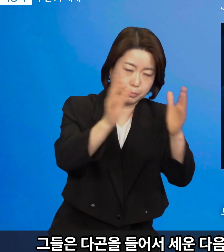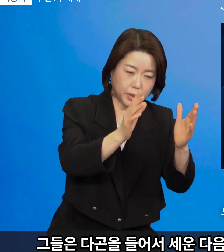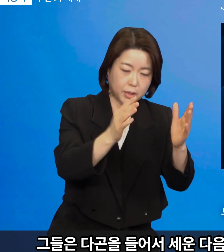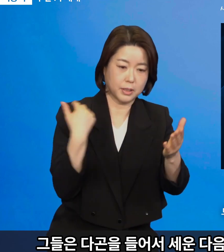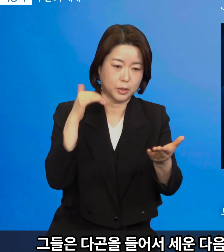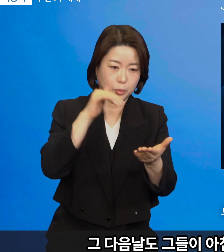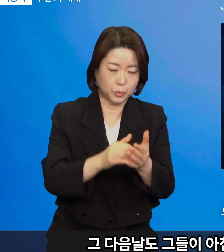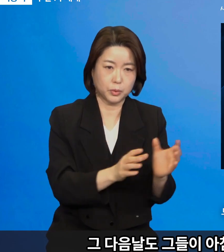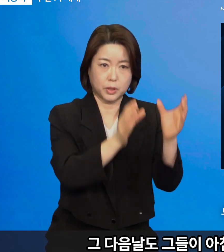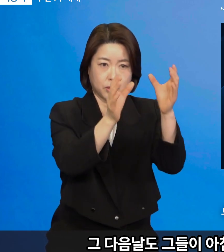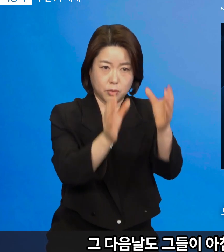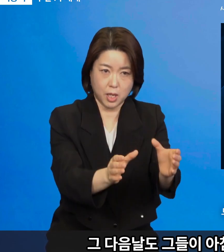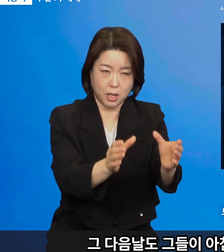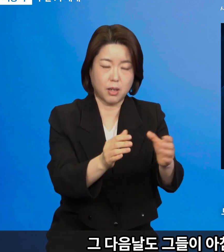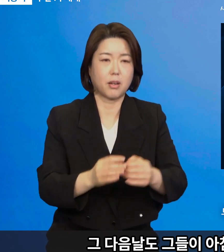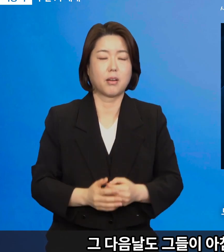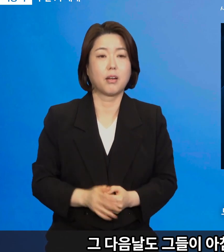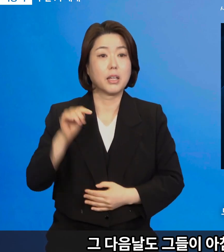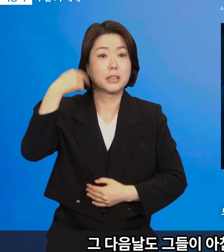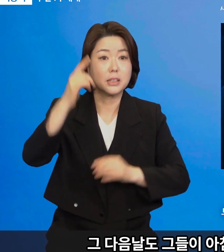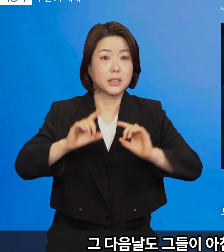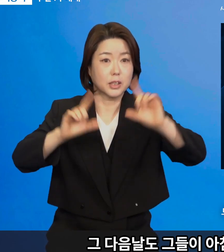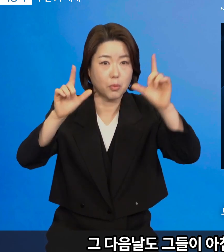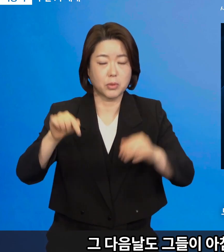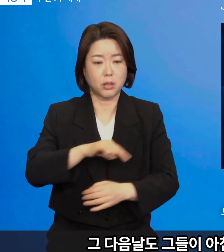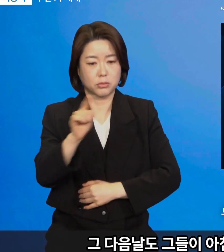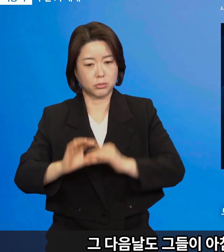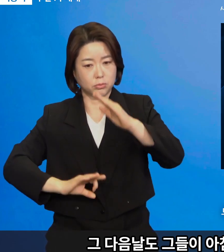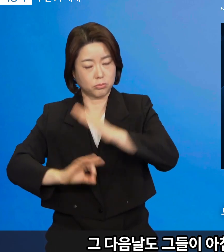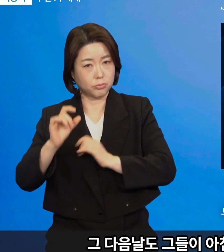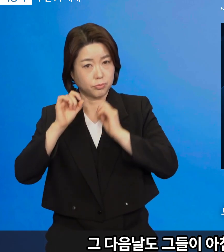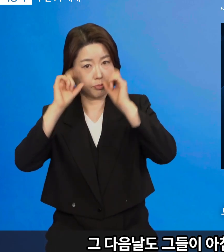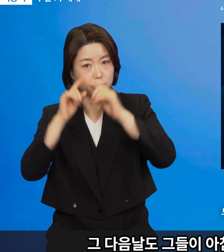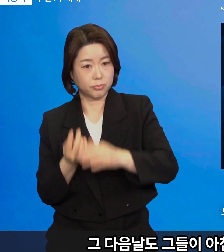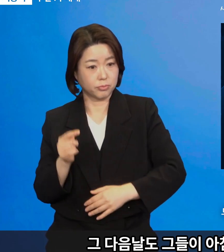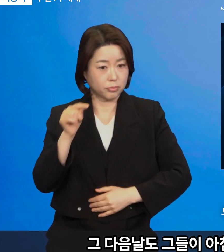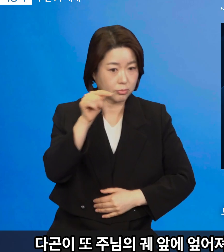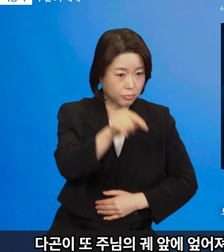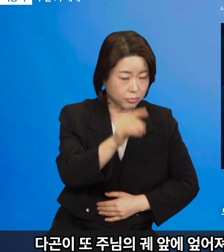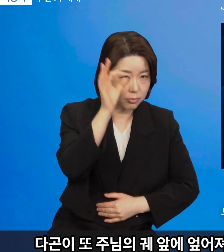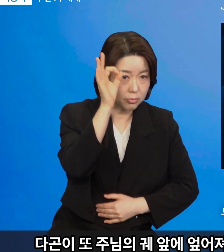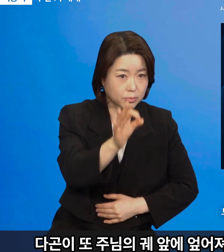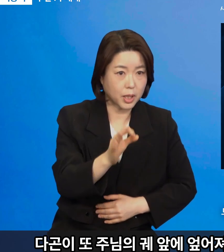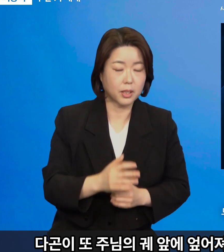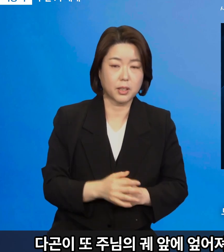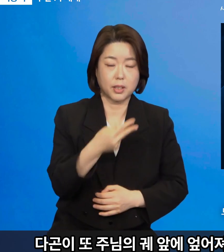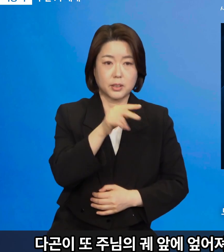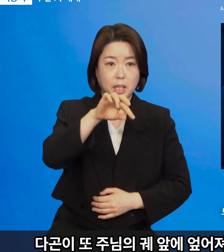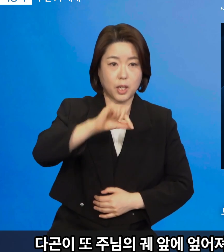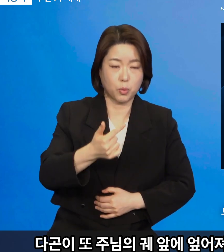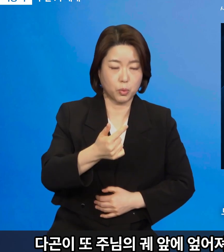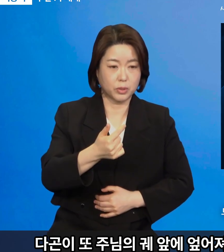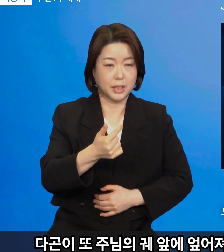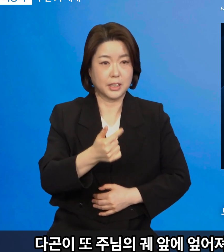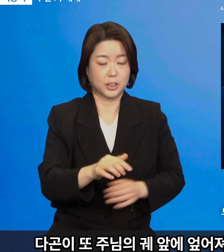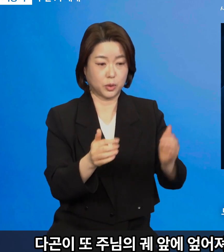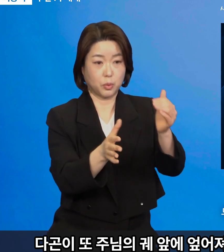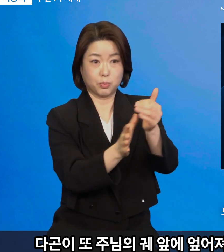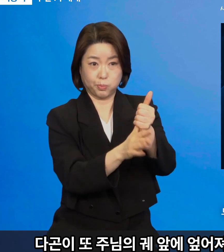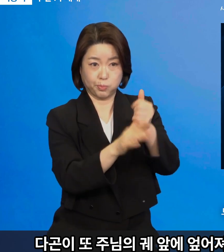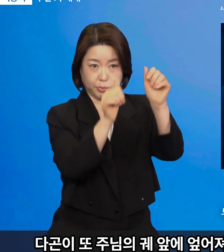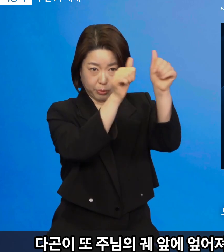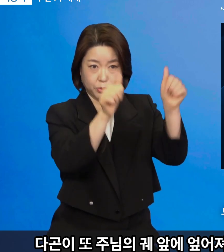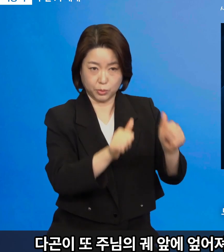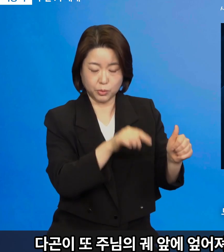놓았다. 그 다음 날도 그들이 아침 일찍 일어나서 가보니 다곤이 또 주님의 궤 앞에